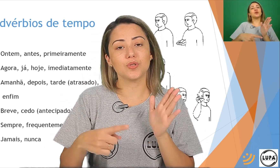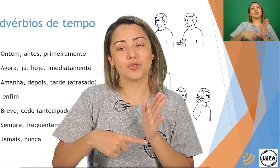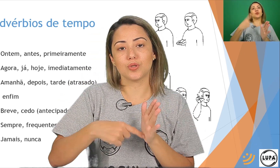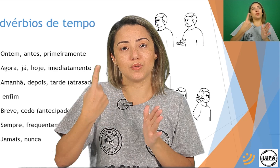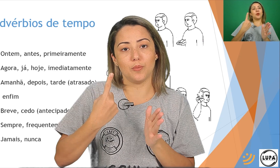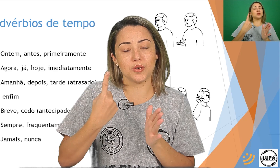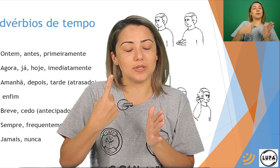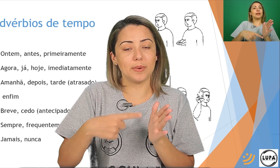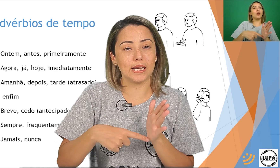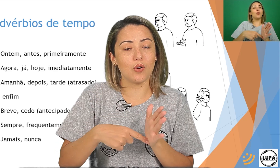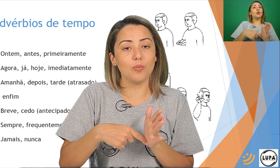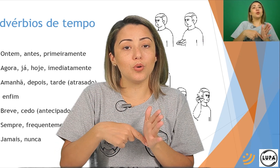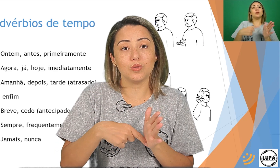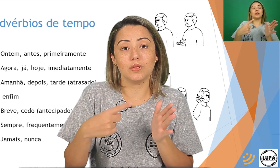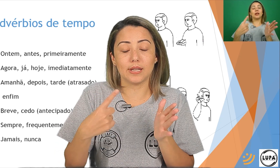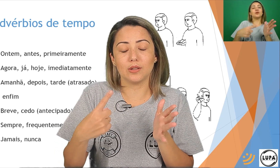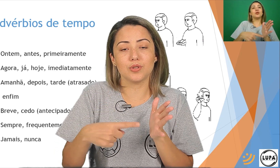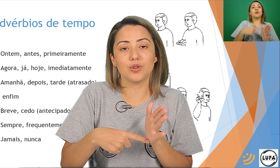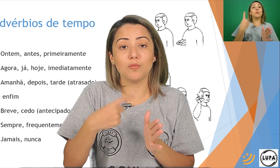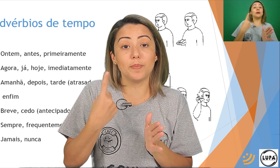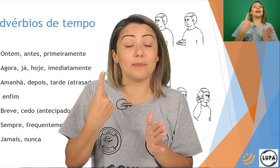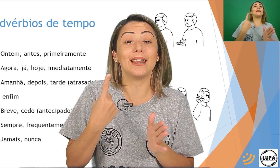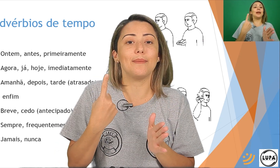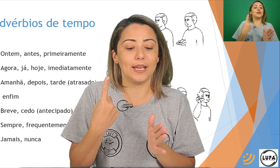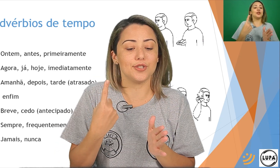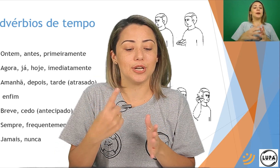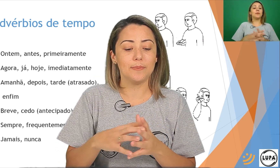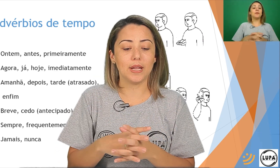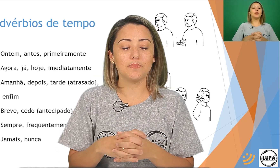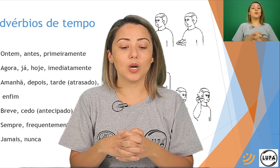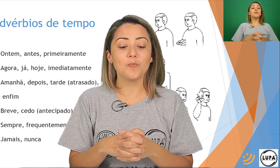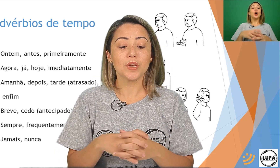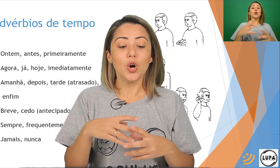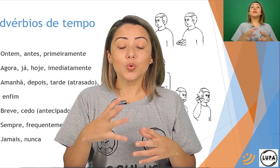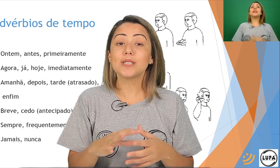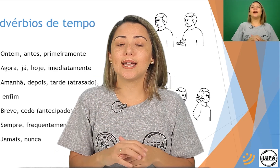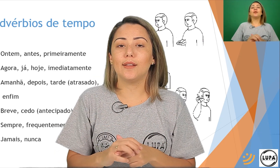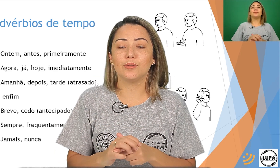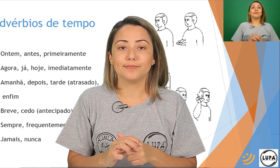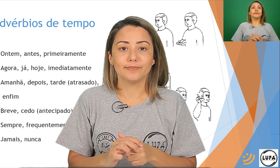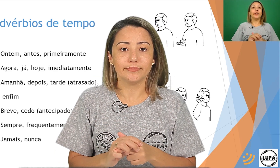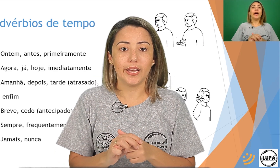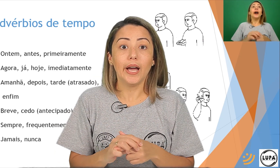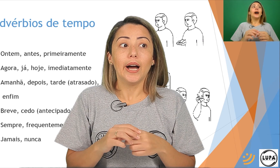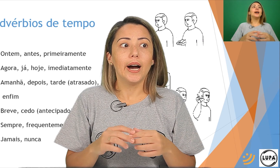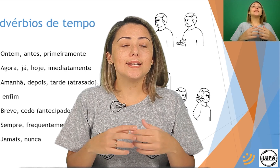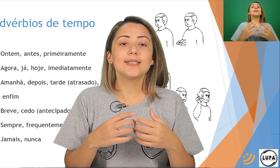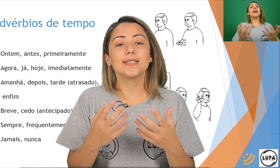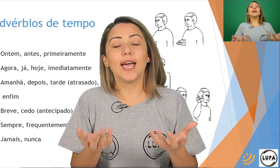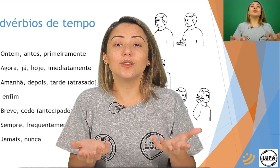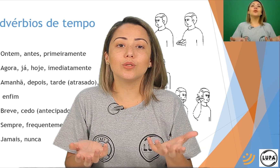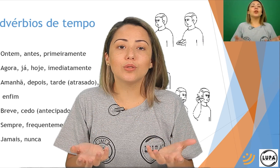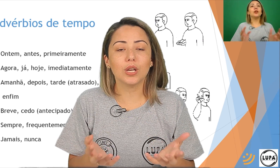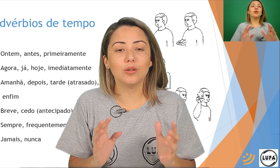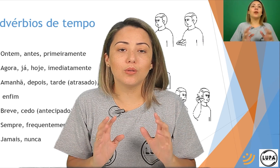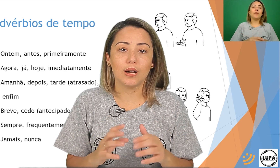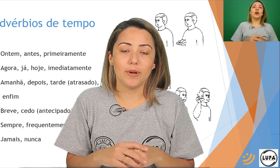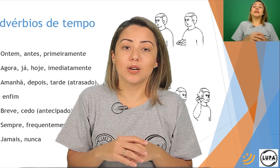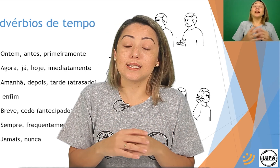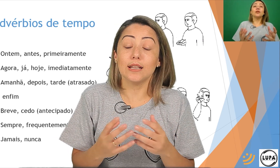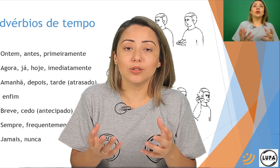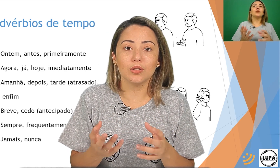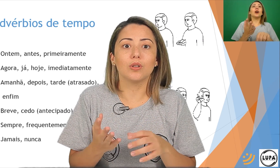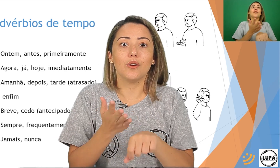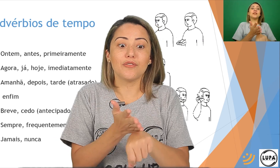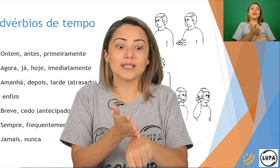eu posso interpretar como, traduzir como primeiramente, né? Então, o cedo, né? Antes cedo do que nunca,